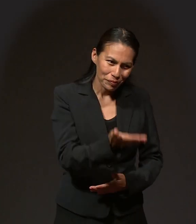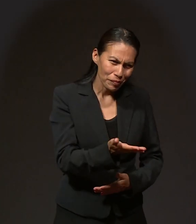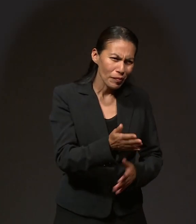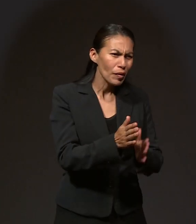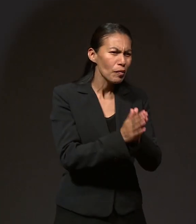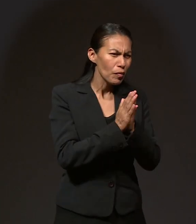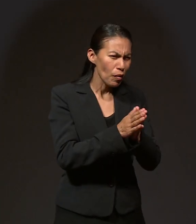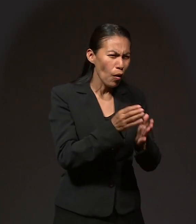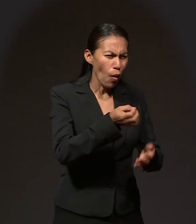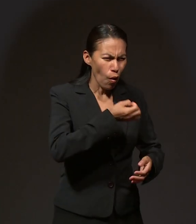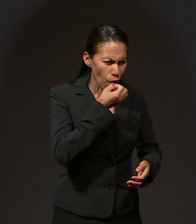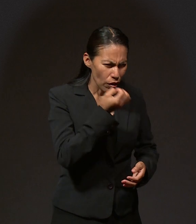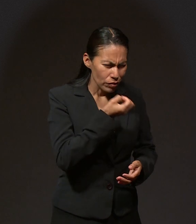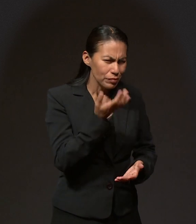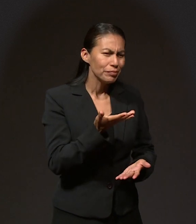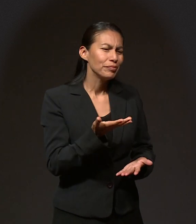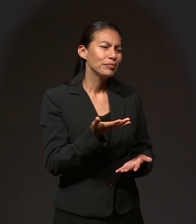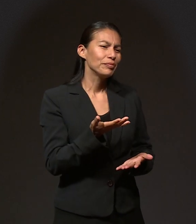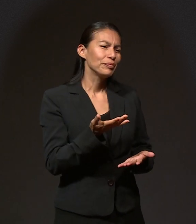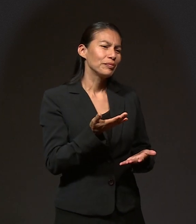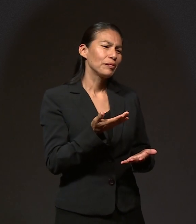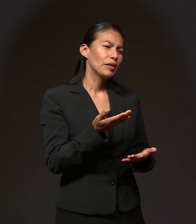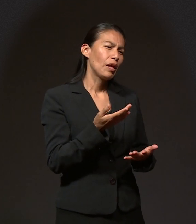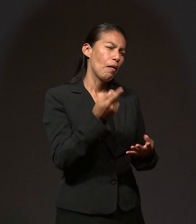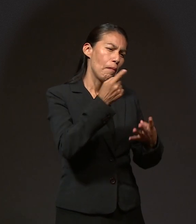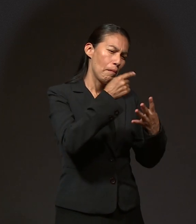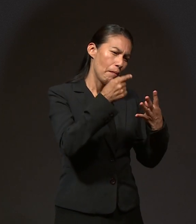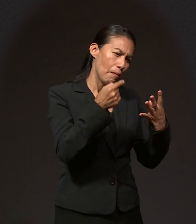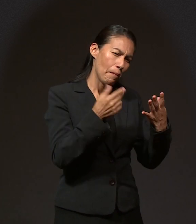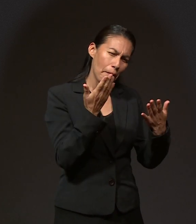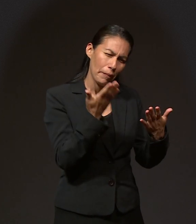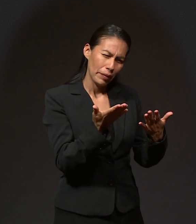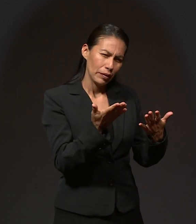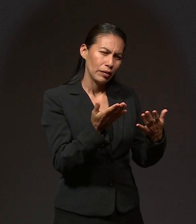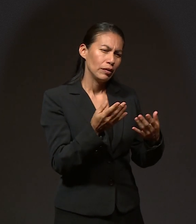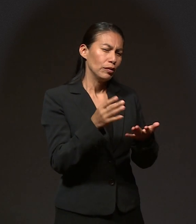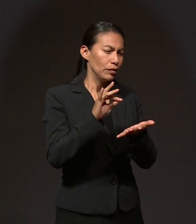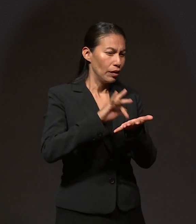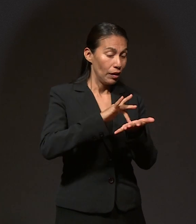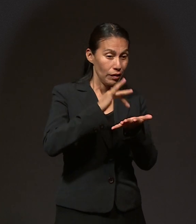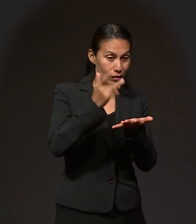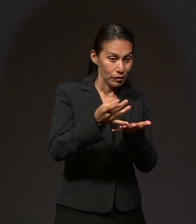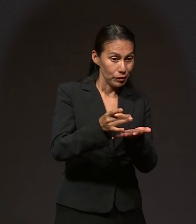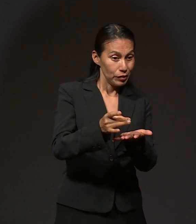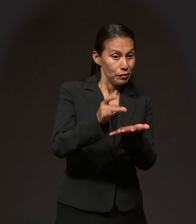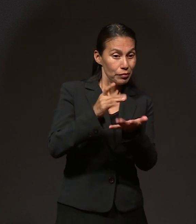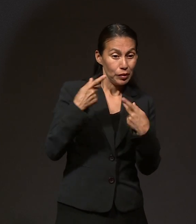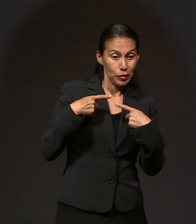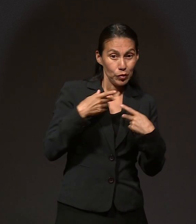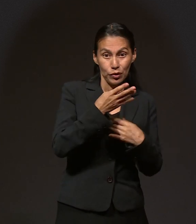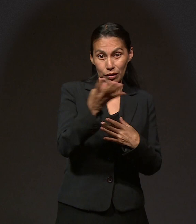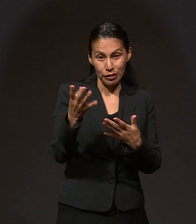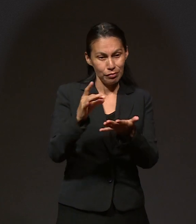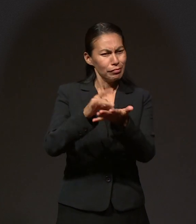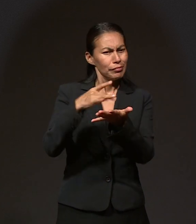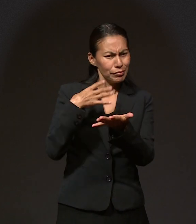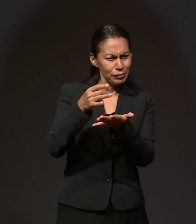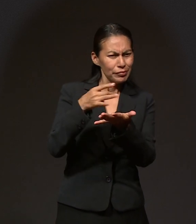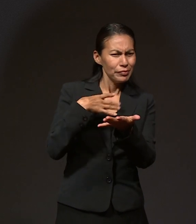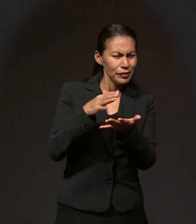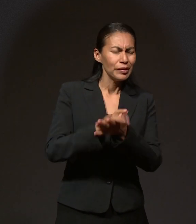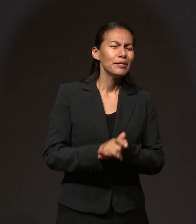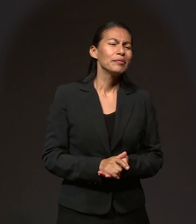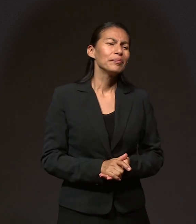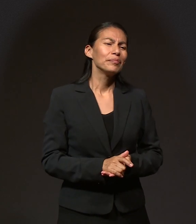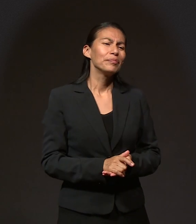Pastor, agradeceríamos si pudiera dirigirnos en oración para estos pedidos que se han levantado, por estos agradecimientos